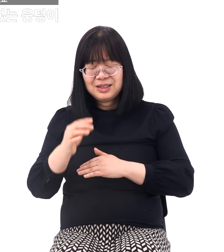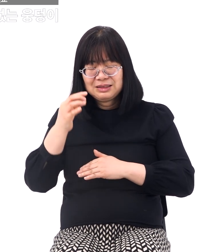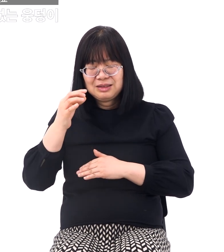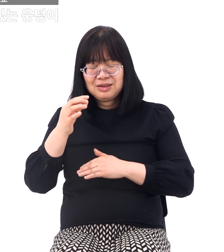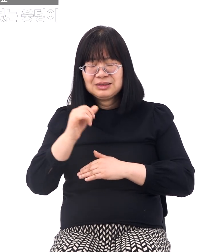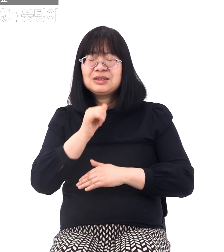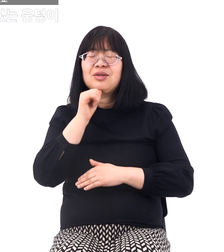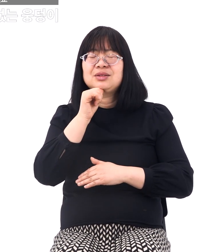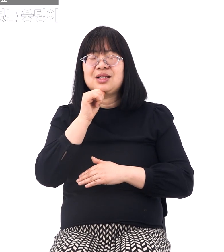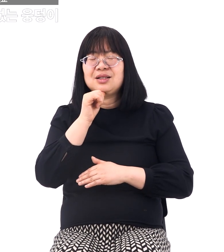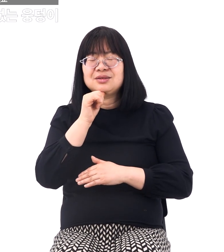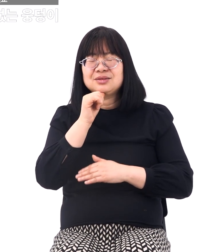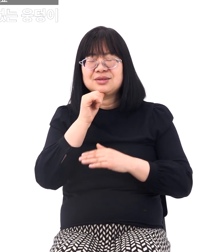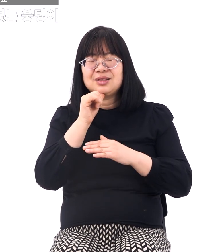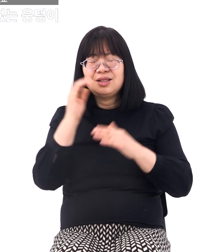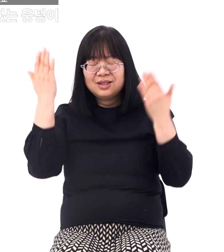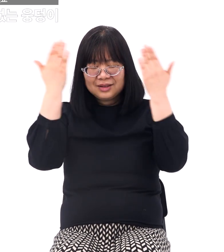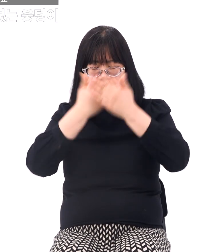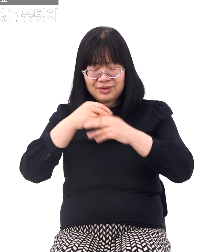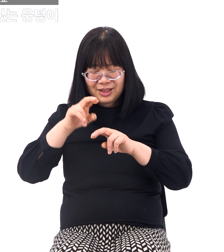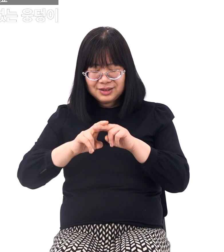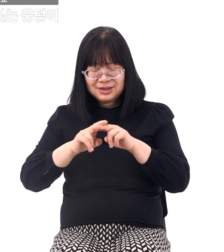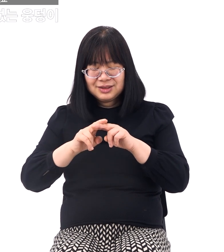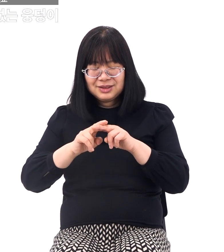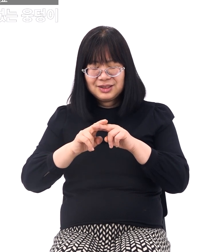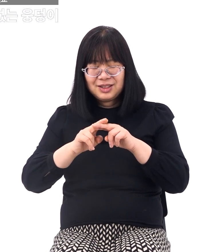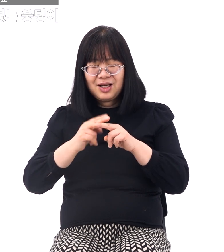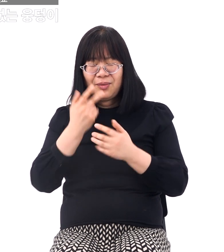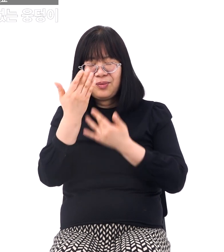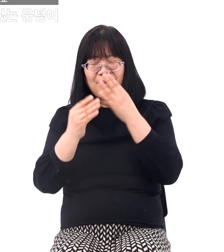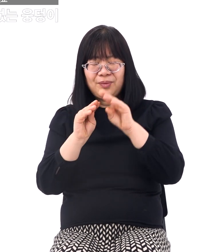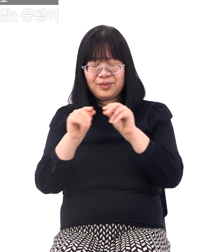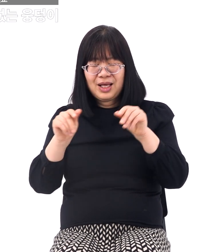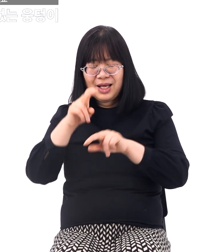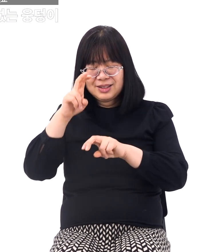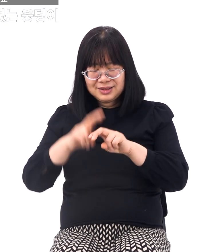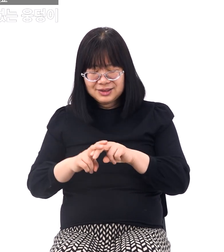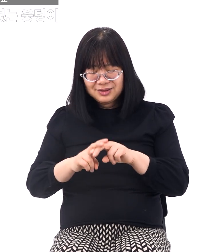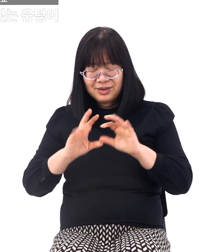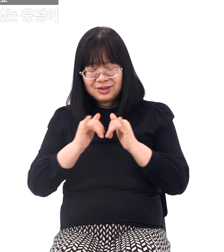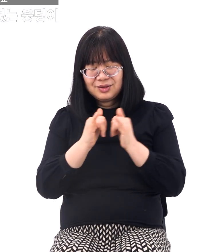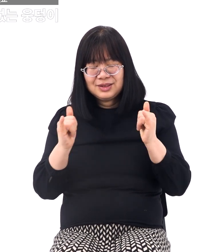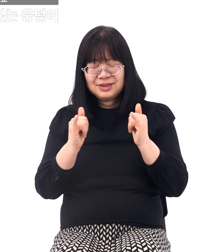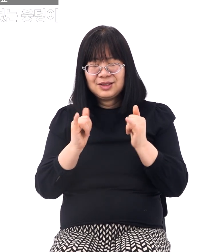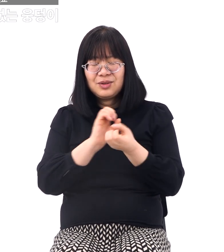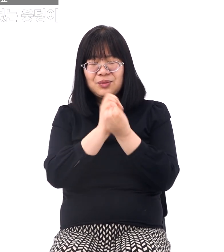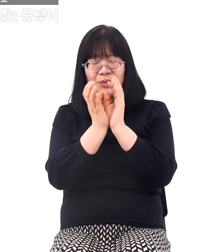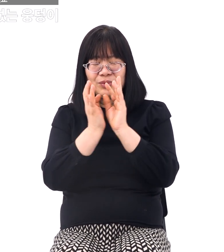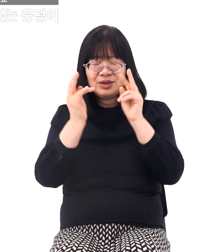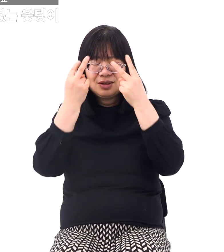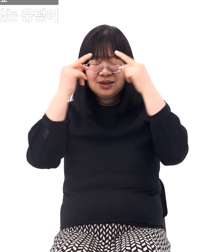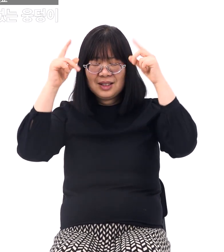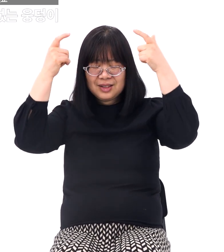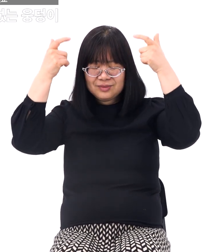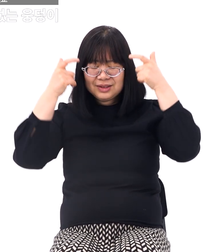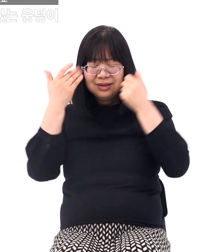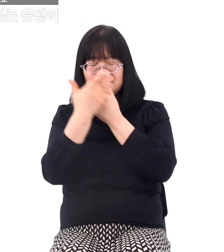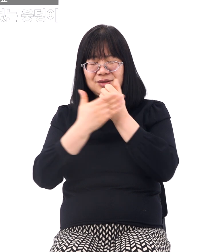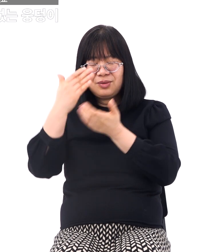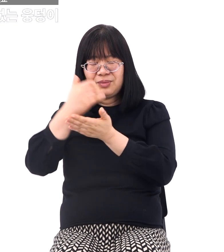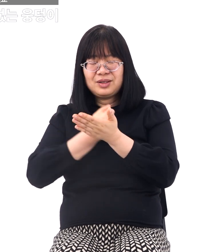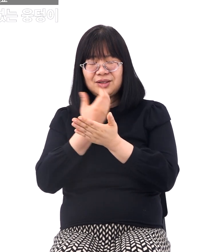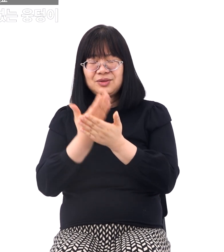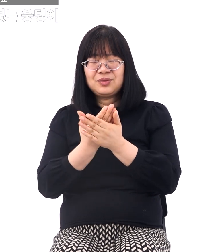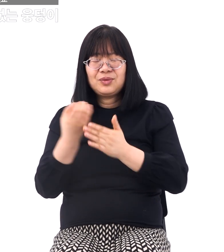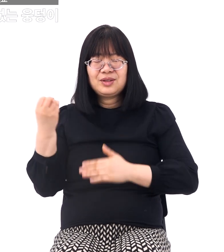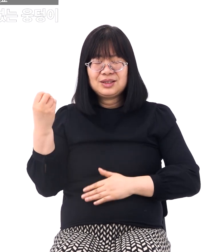백성들이, 제위에 앉았던 백성들이 화관을 씌우는 은총을 입게 하시고